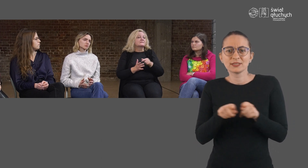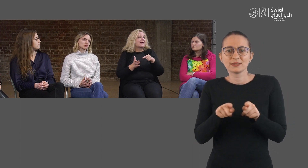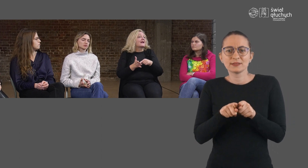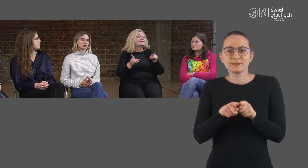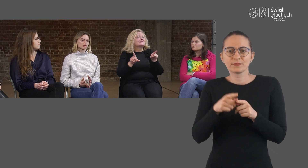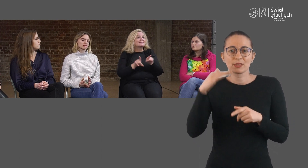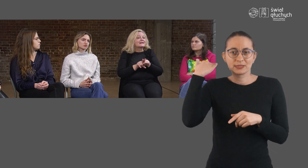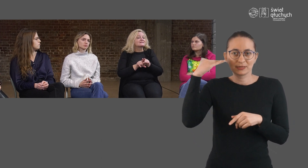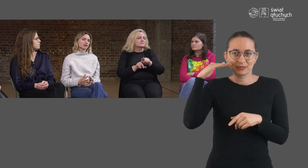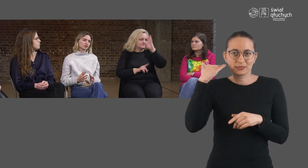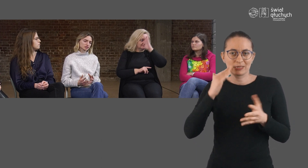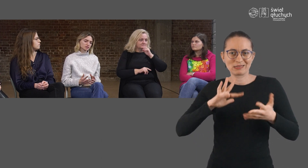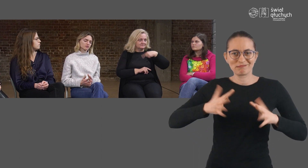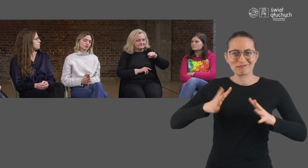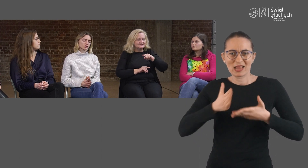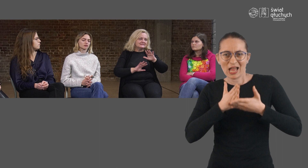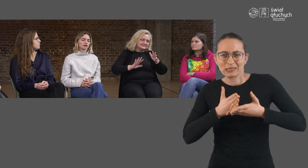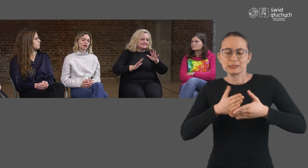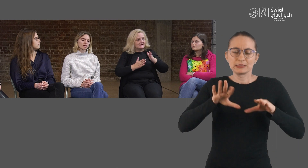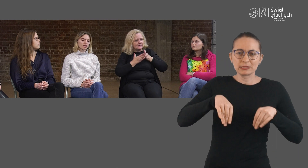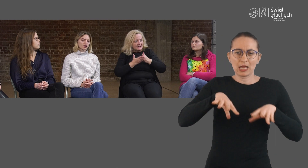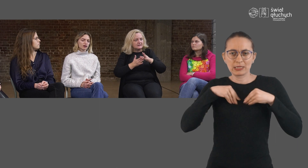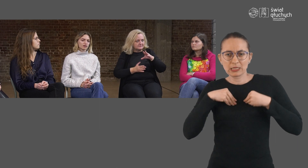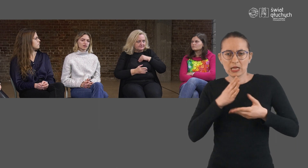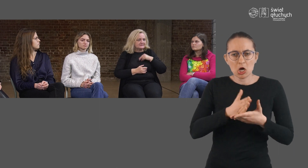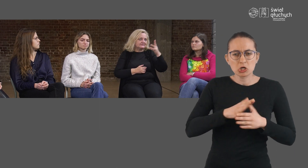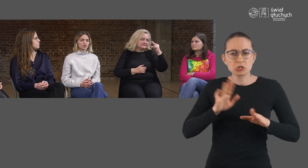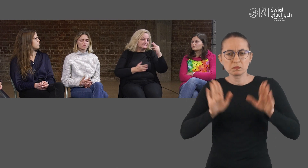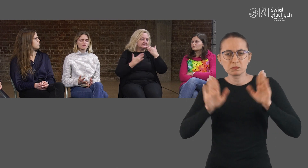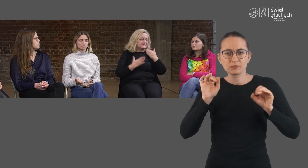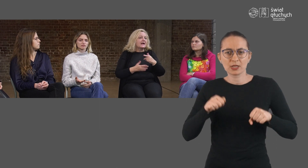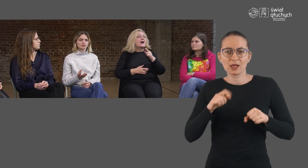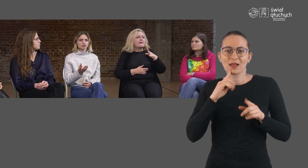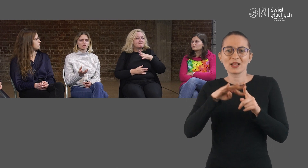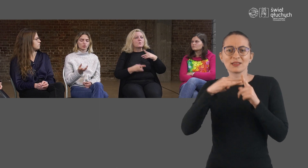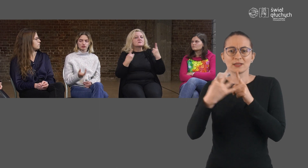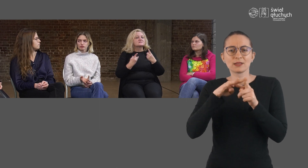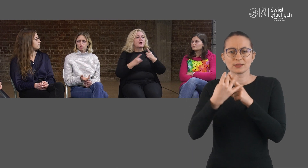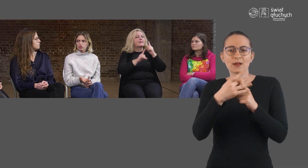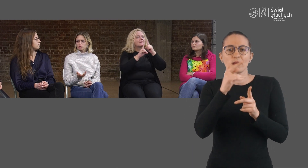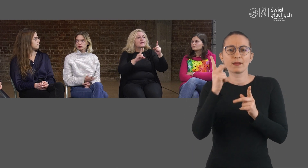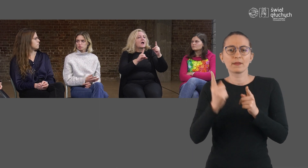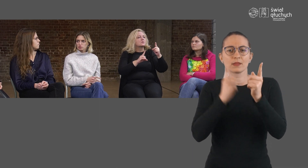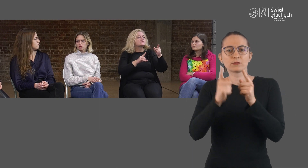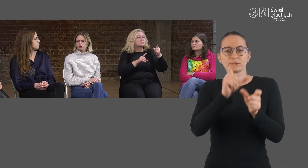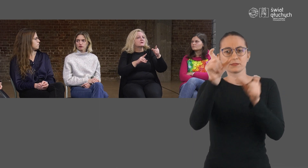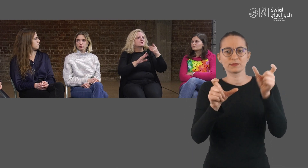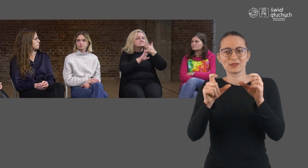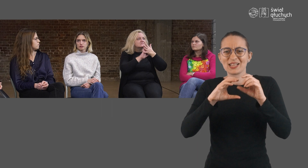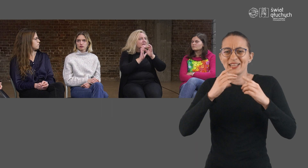też tak samo słabe słyszące osoby jakoś sobie dawały radę, ale no były sytuacje, że nauczyciel w ogóle nie